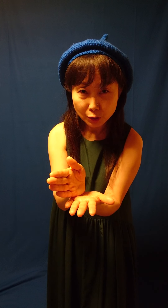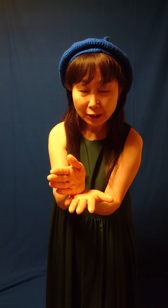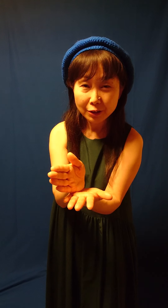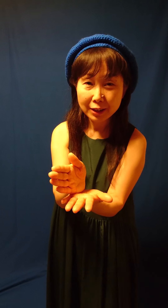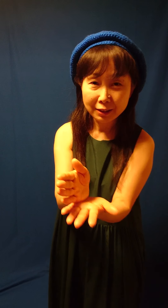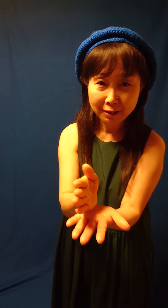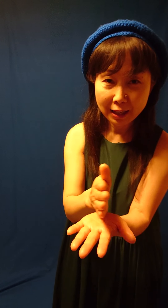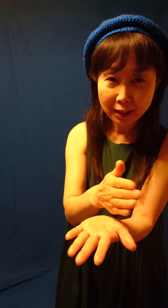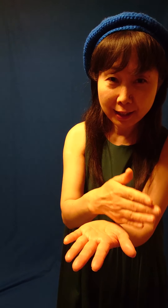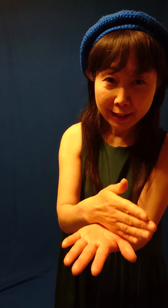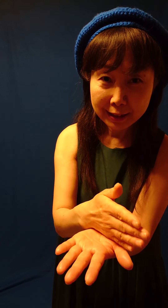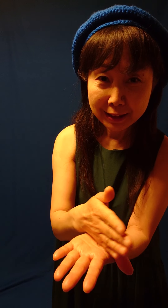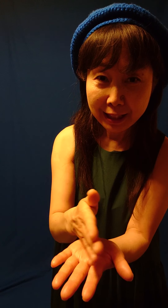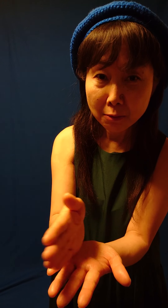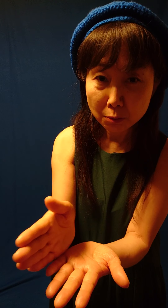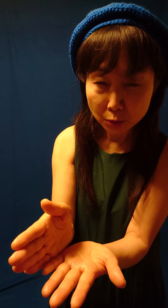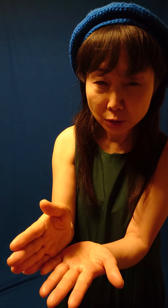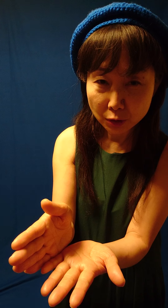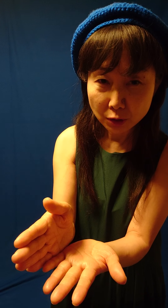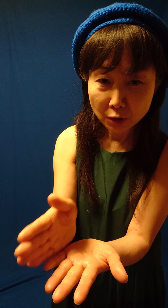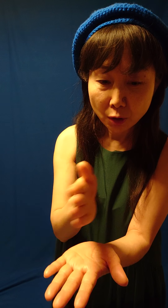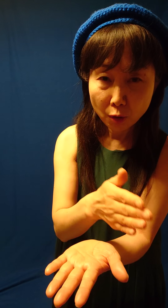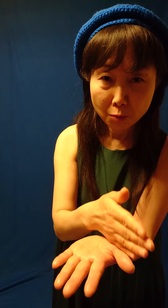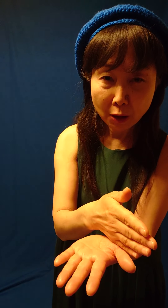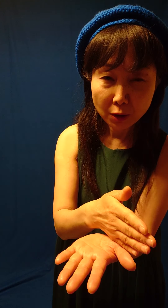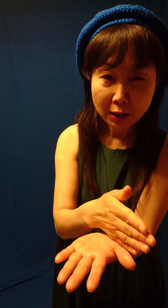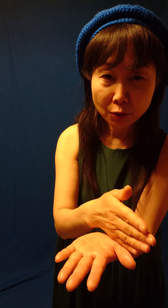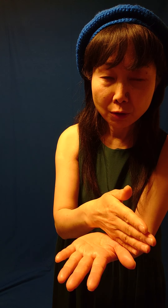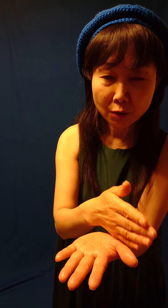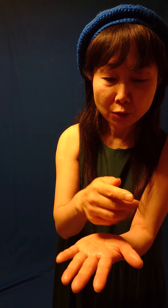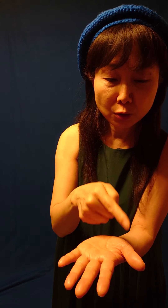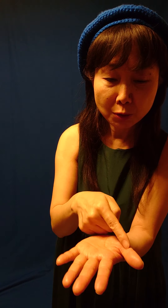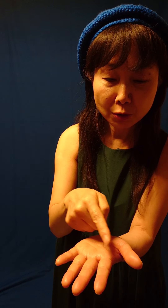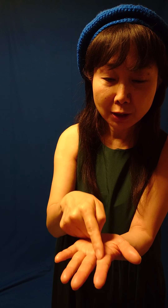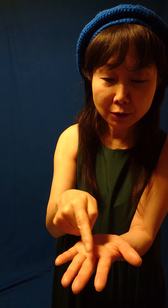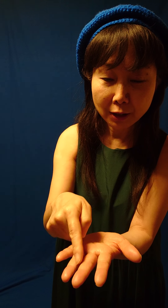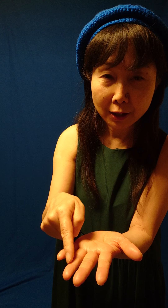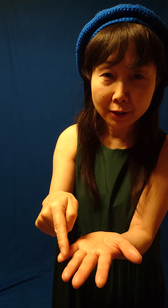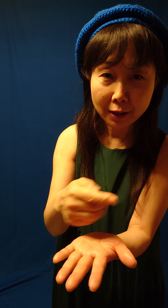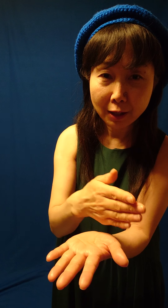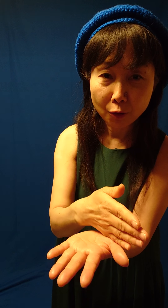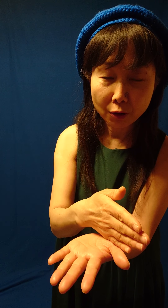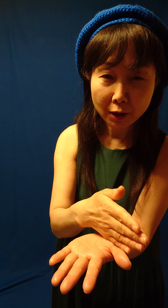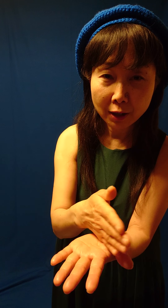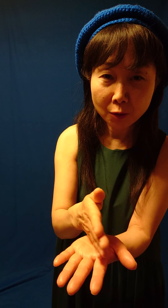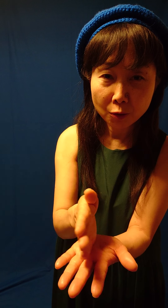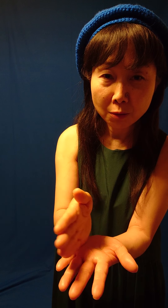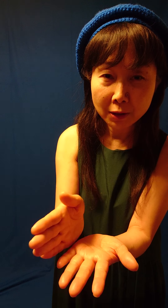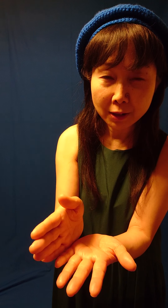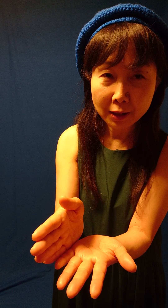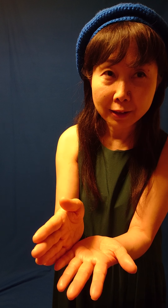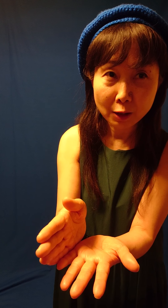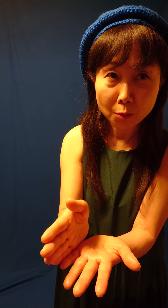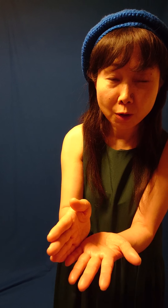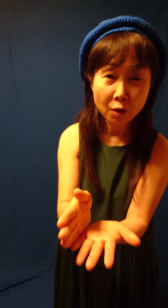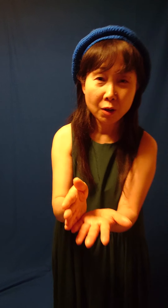っていう時には全部、まあ、手の指の数から言ったらね、こっからここまでなんだけども、